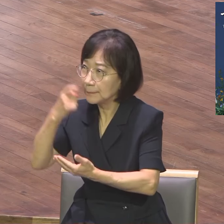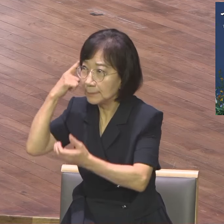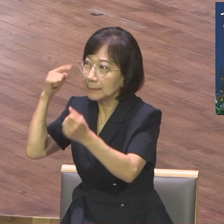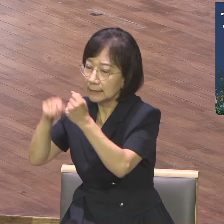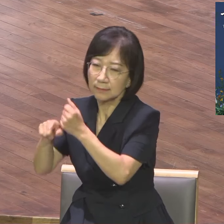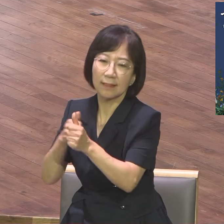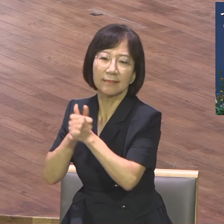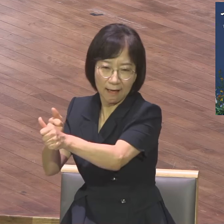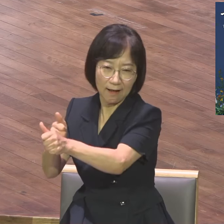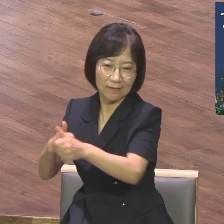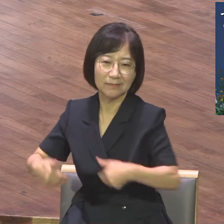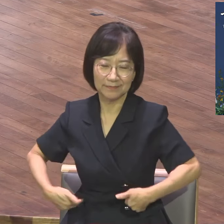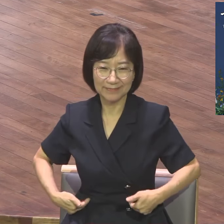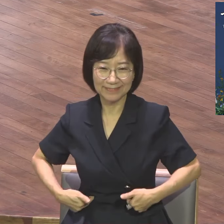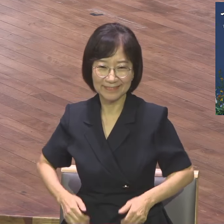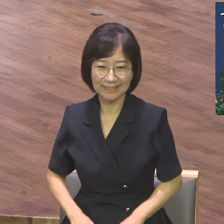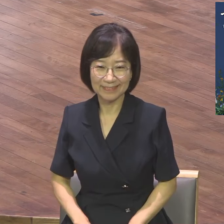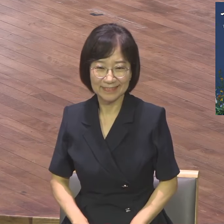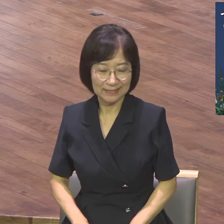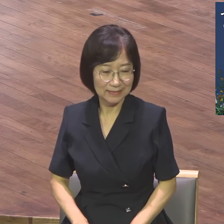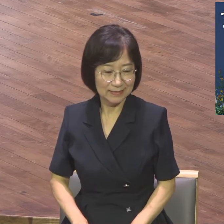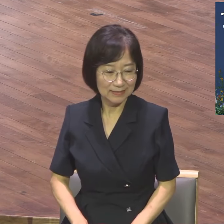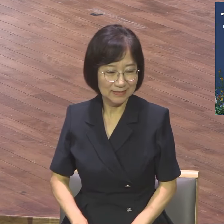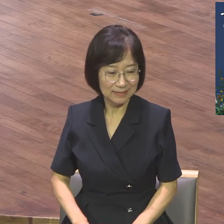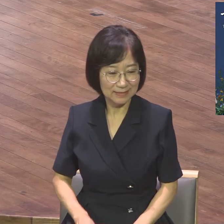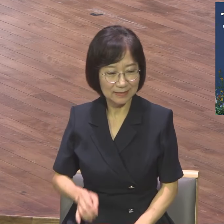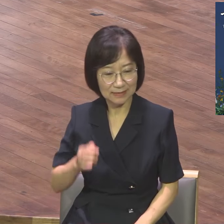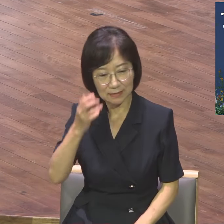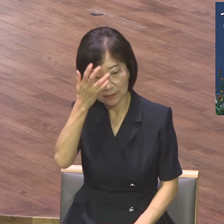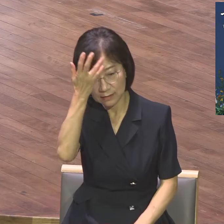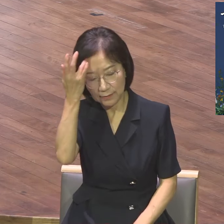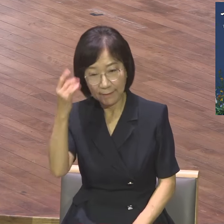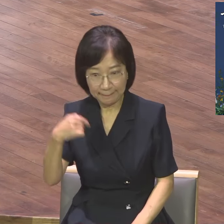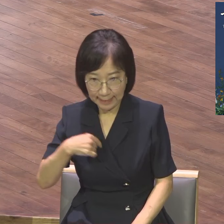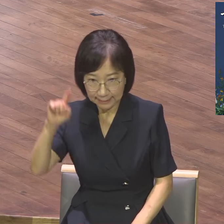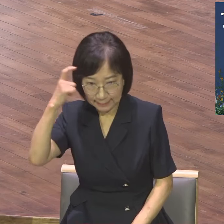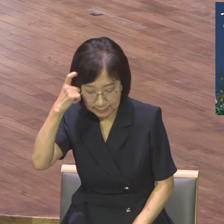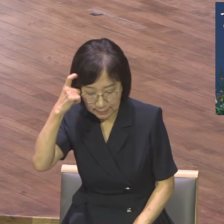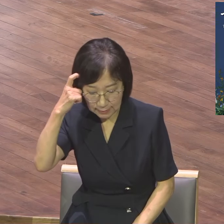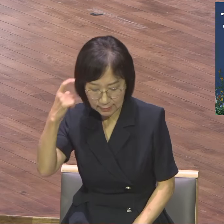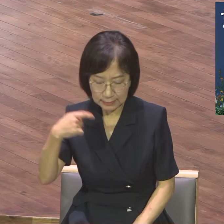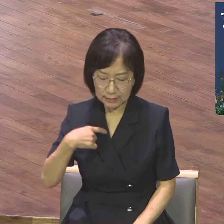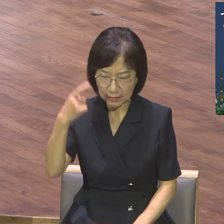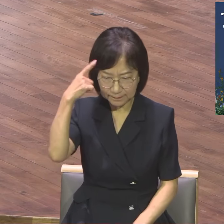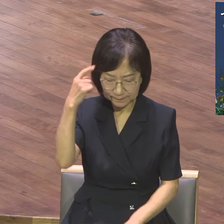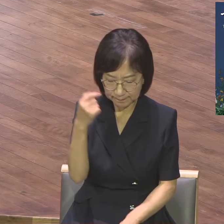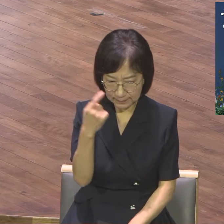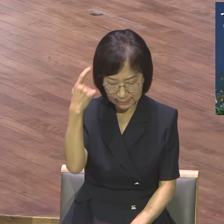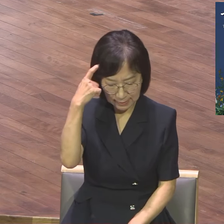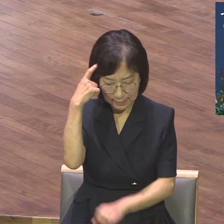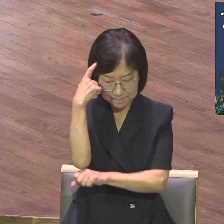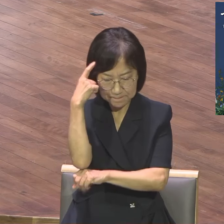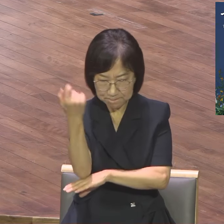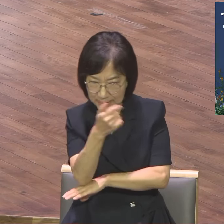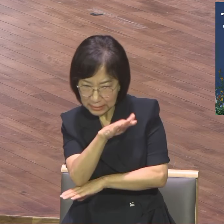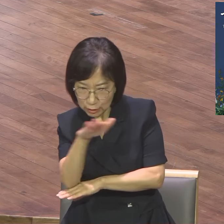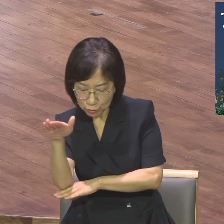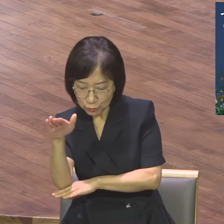네 생각이 맞냐? 내 생각에는, 내 판단에는, 내 기준에는, 내